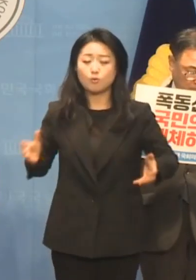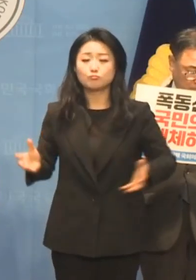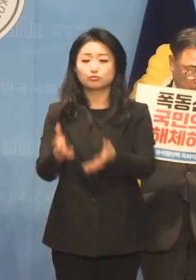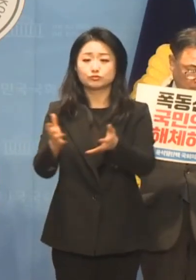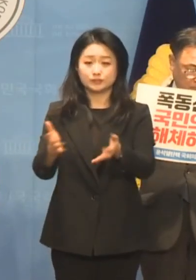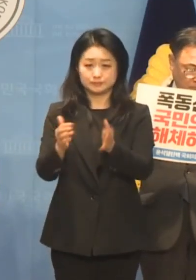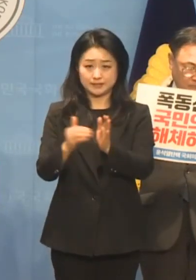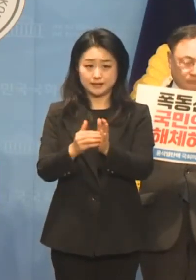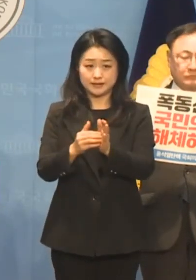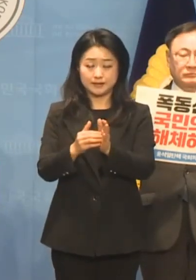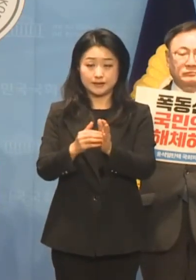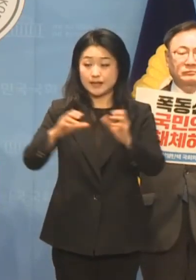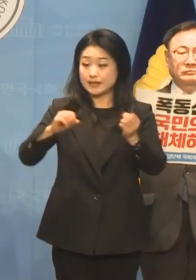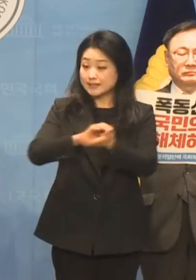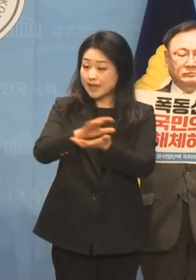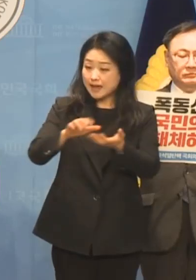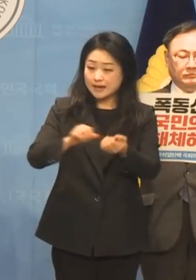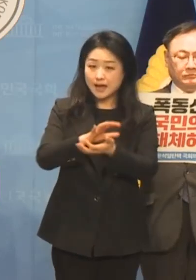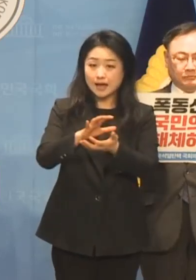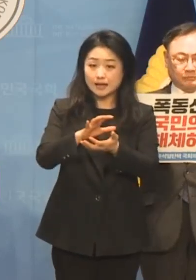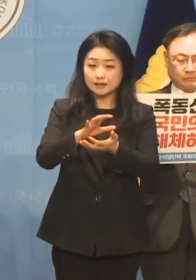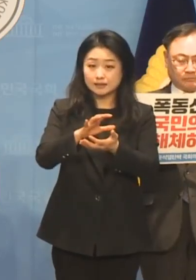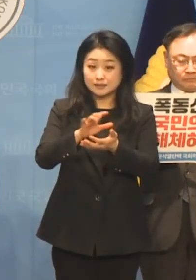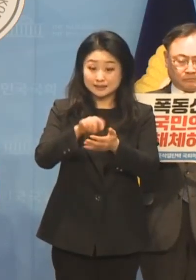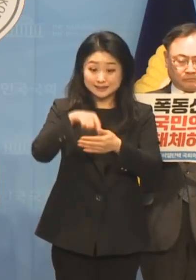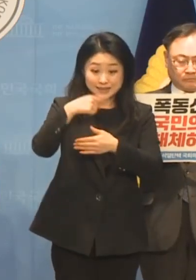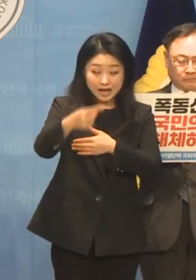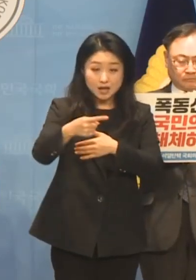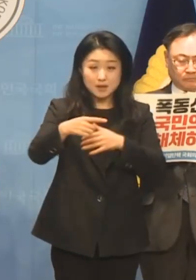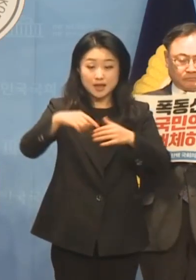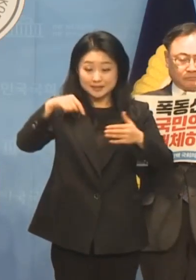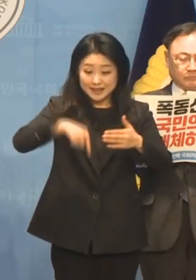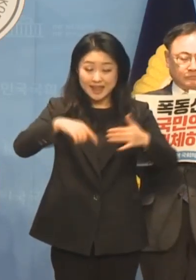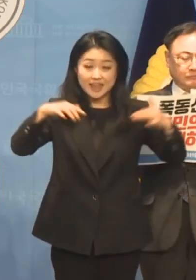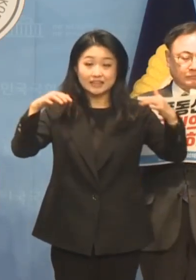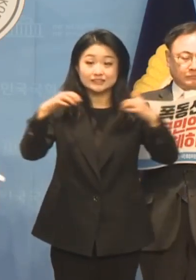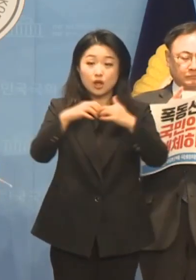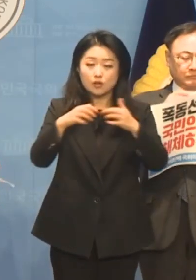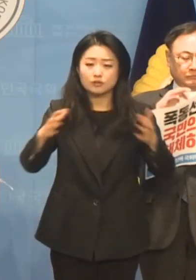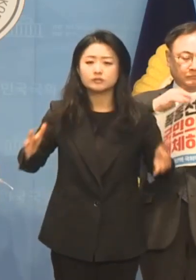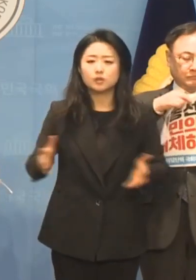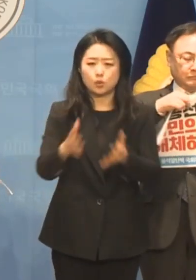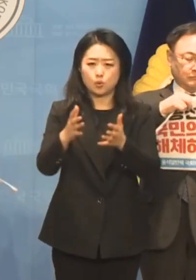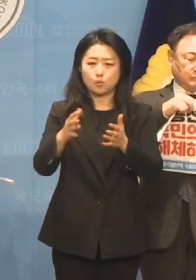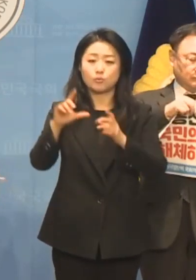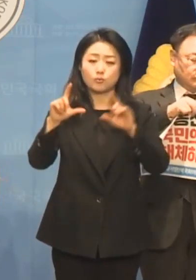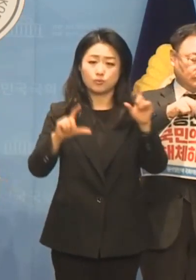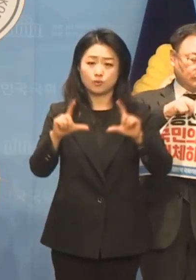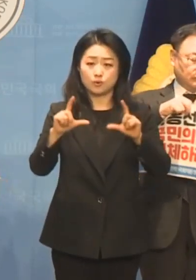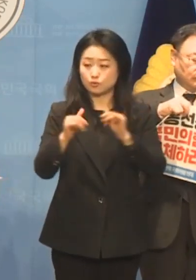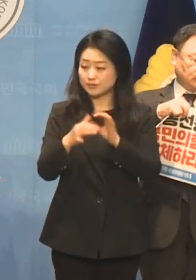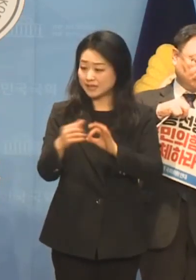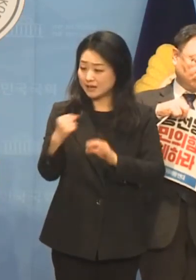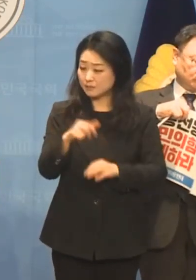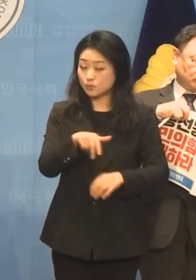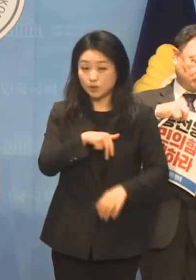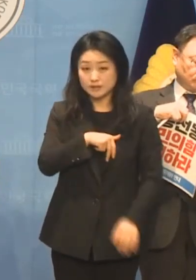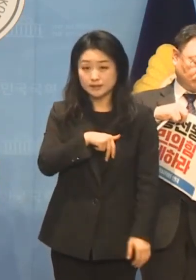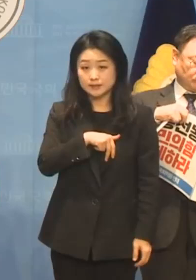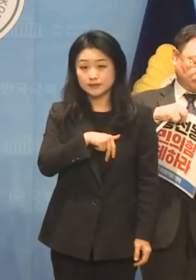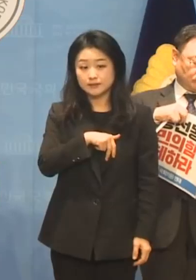부추겼습니다. 내란을 내전으로 확산시키려는 극악한 선동입니다. 국민의힘 주요